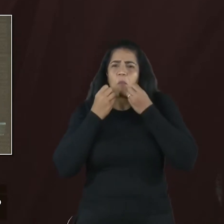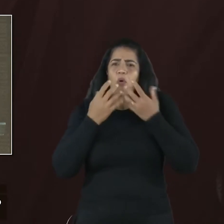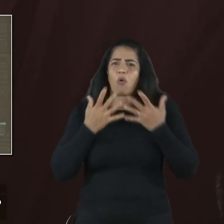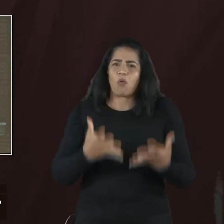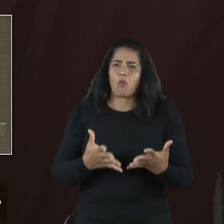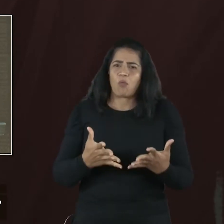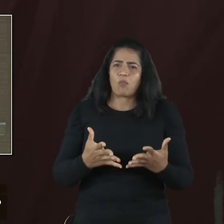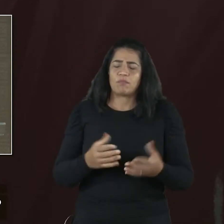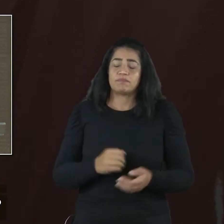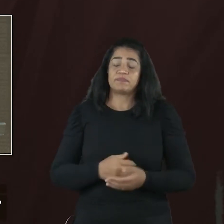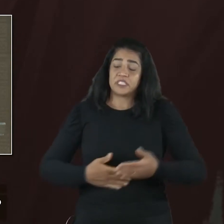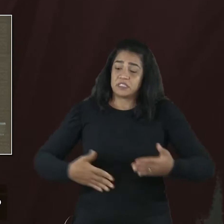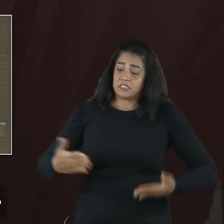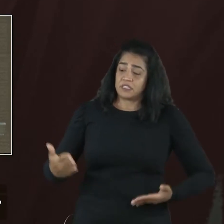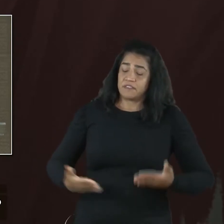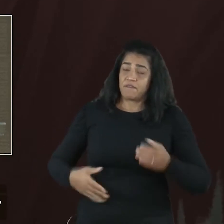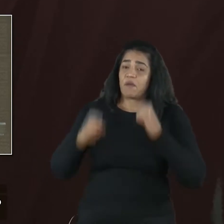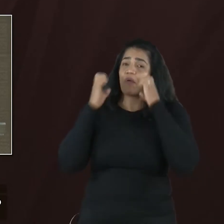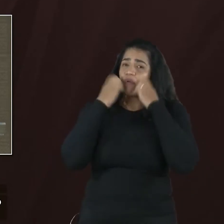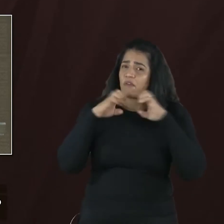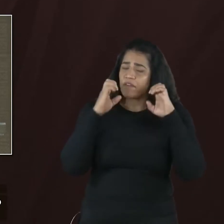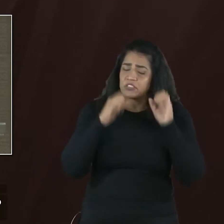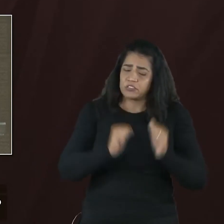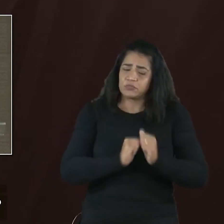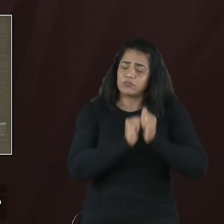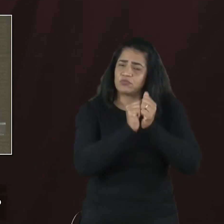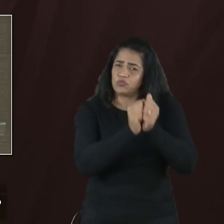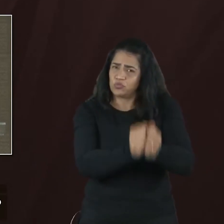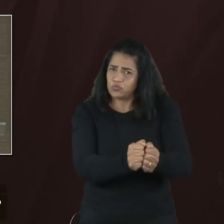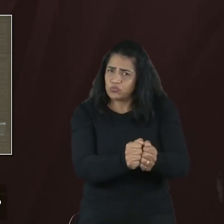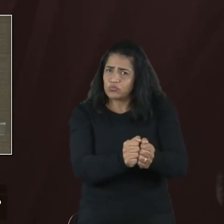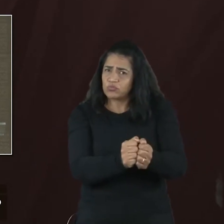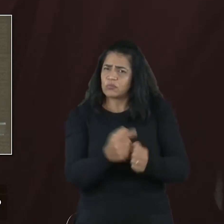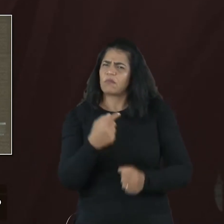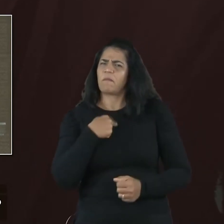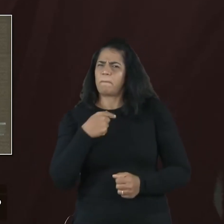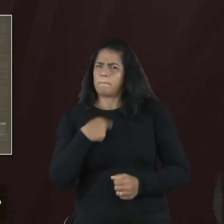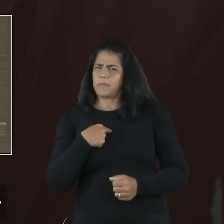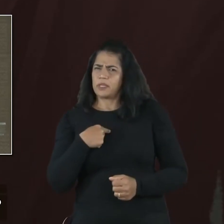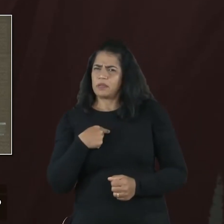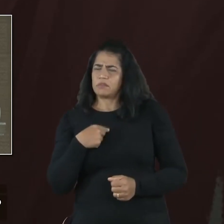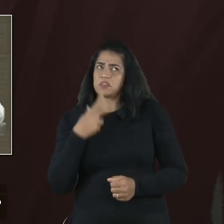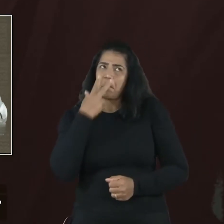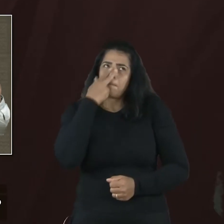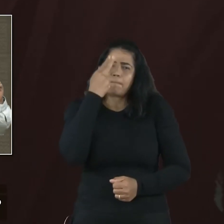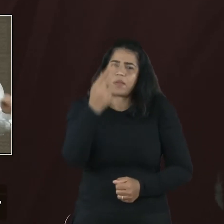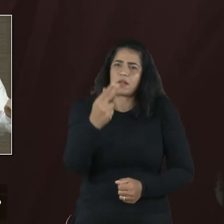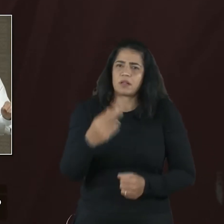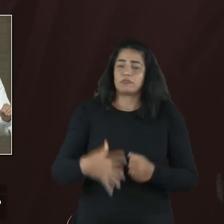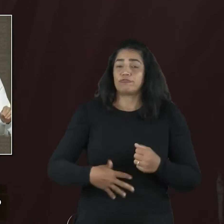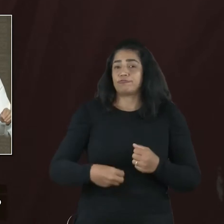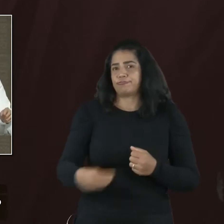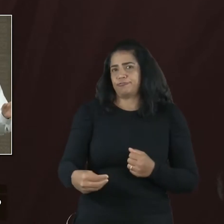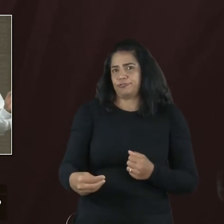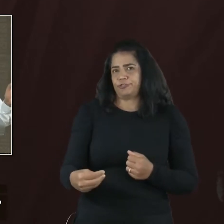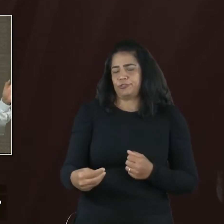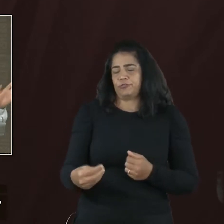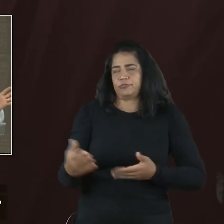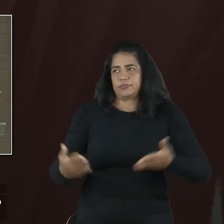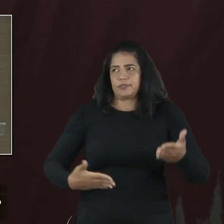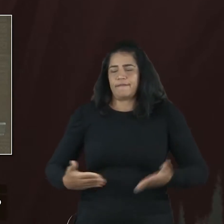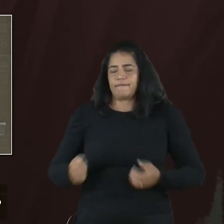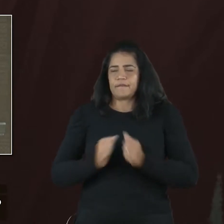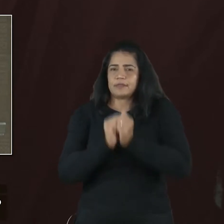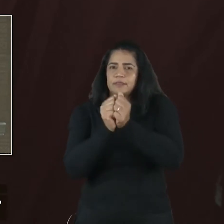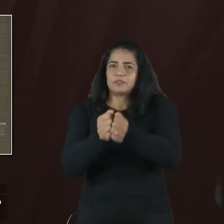como filho ao Pai. Irmãos, foi produzido por causa de uma doença, de uma enfermidade física de Paulo. O